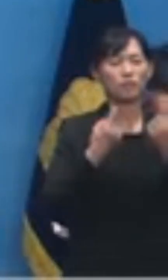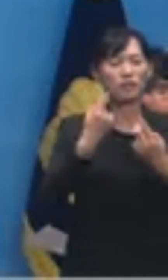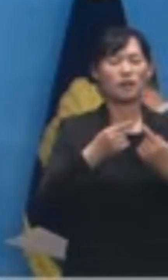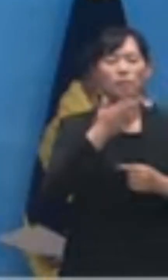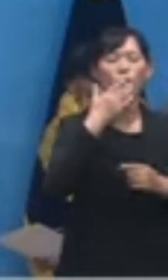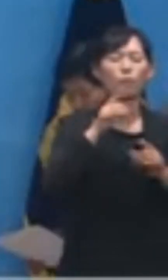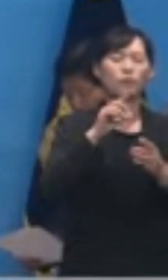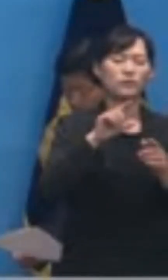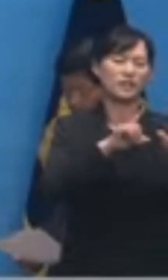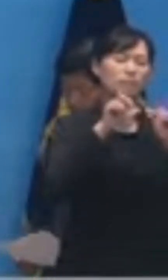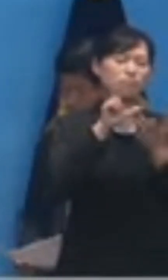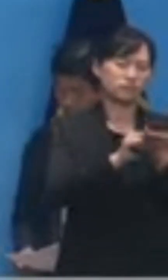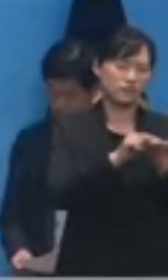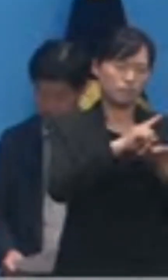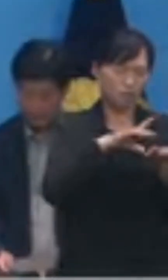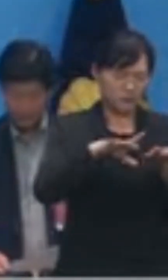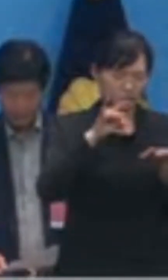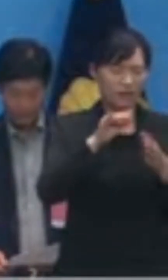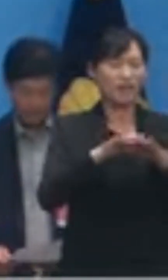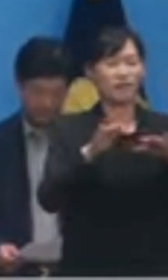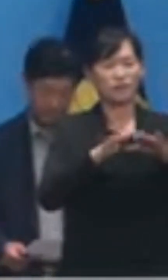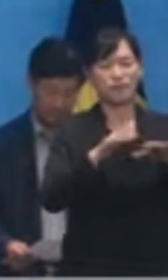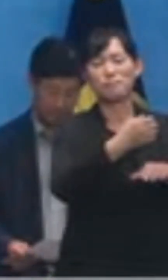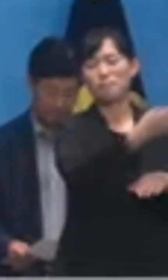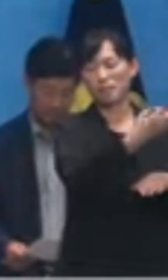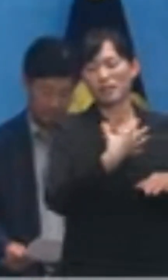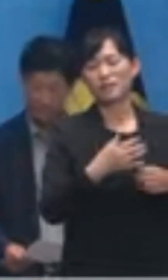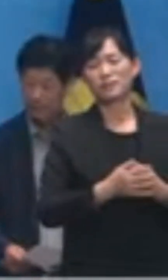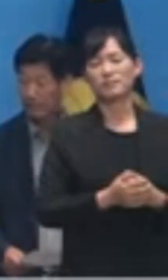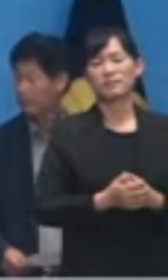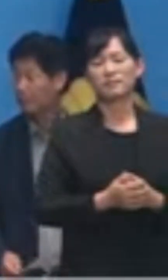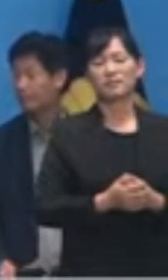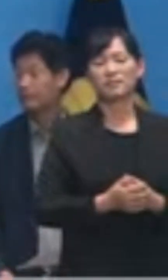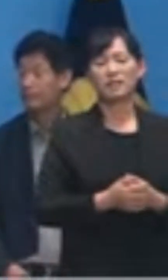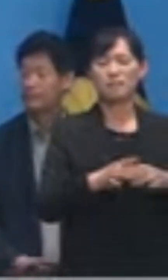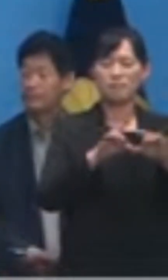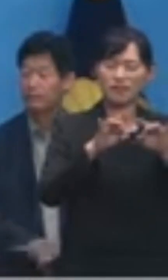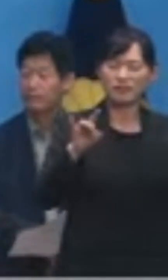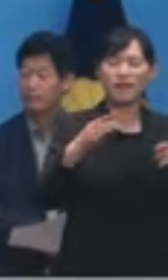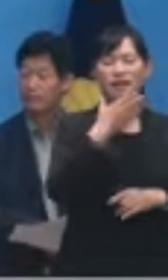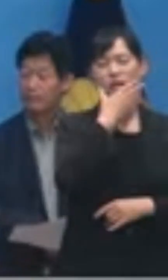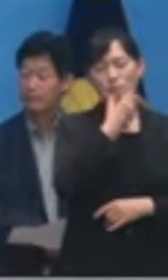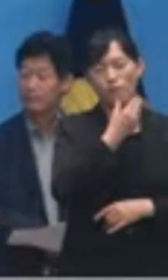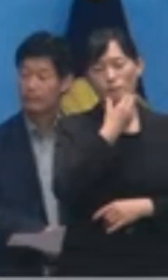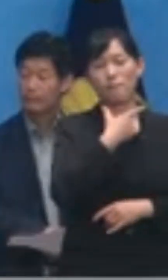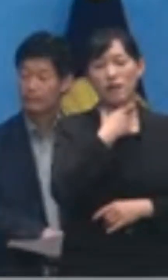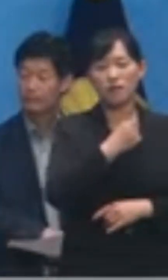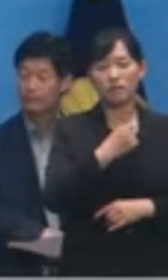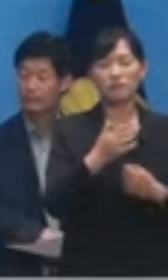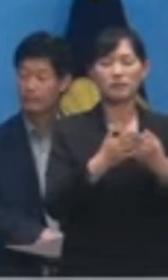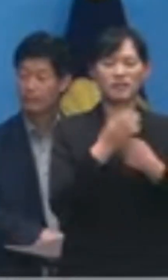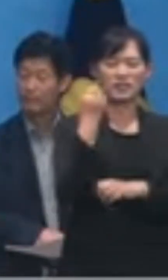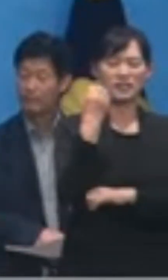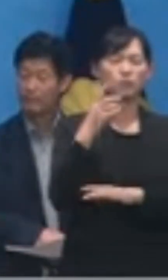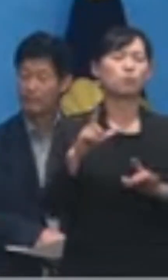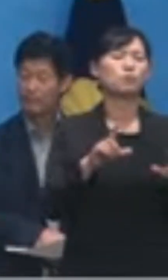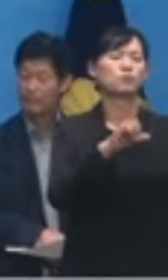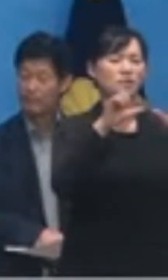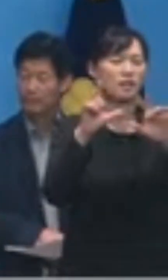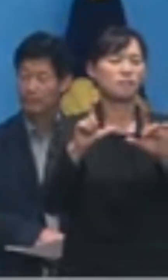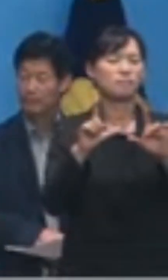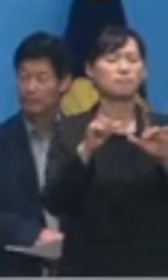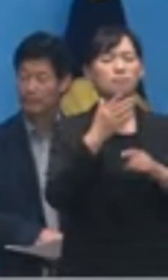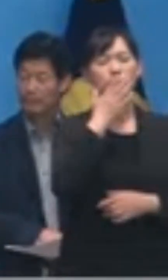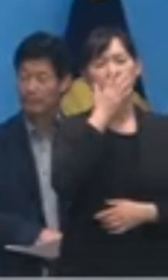문제가 우선 해결되어야 한다고 했습니다. 누구나 저마다의 행복을 추구하기 위해 기본적인 삶을 영위할 수